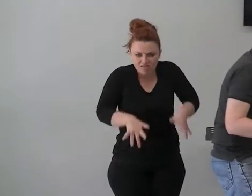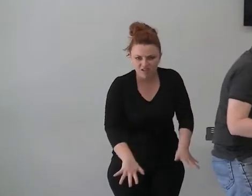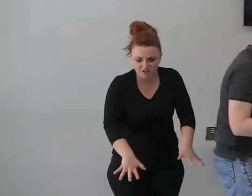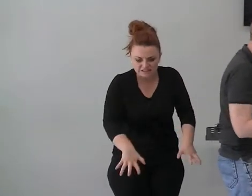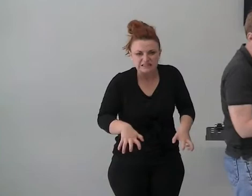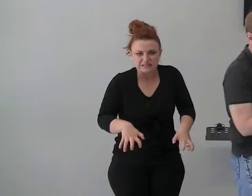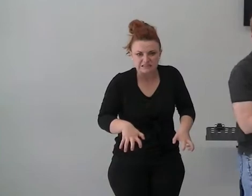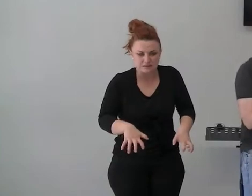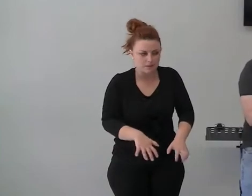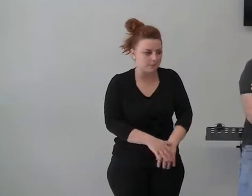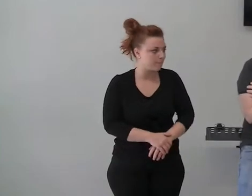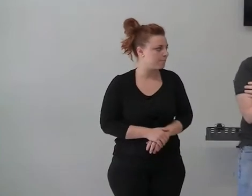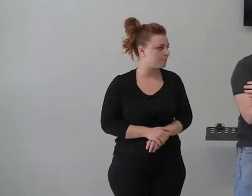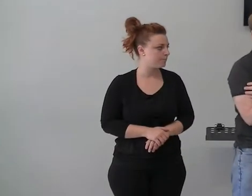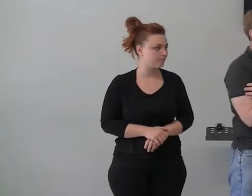No, vai tu.